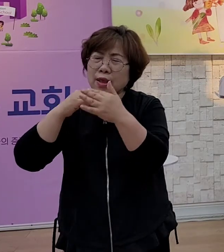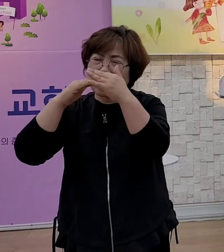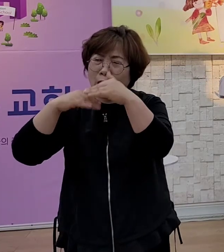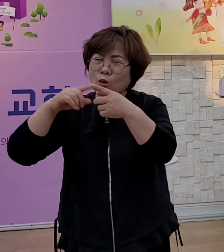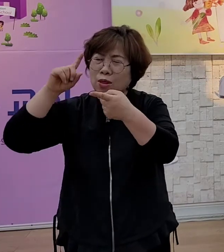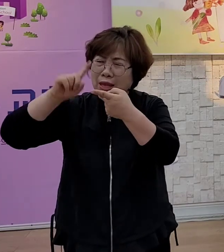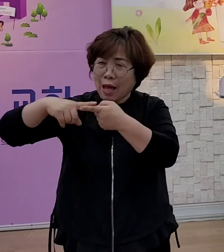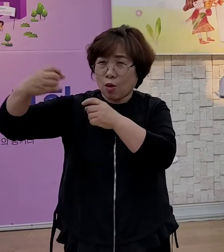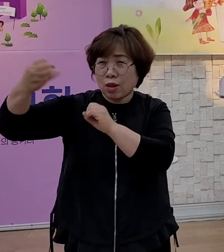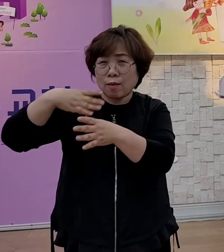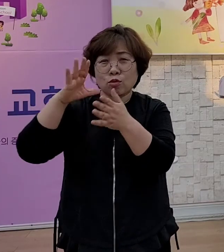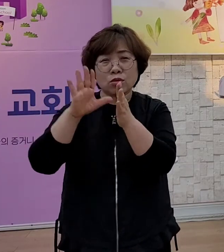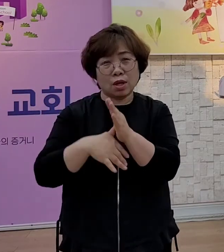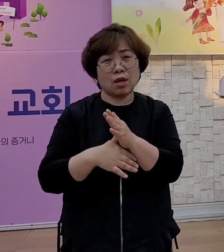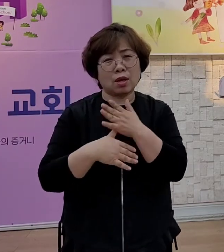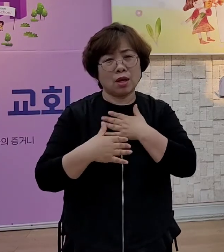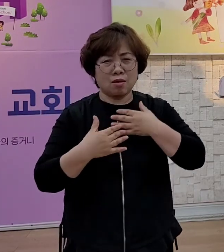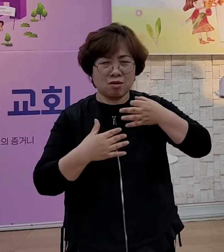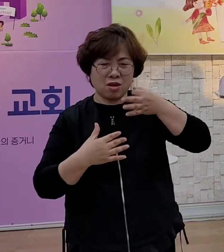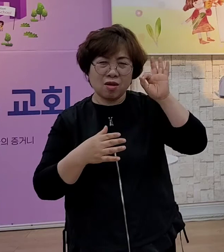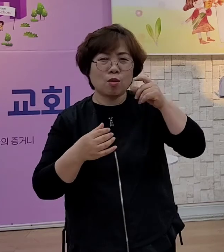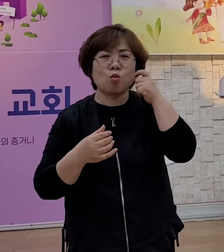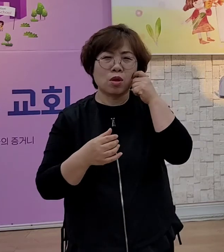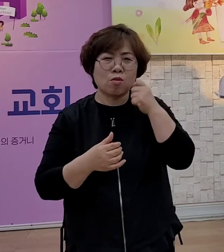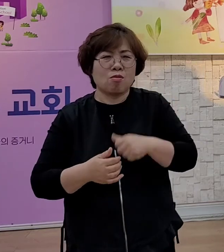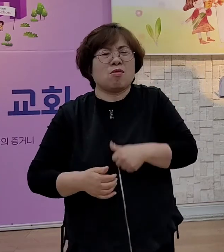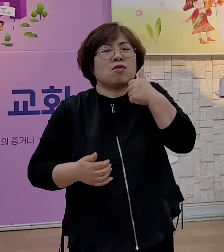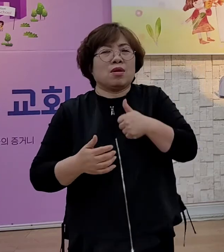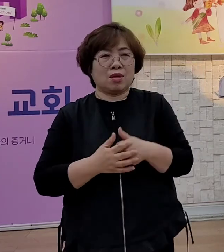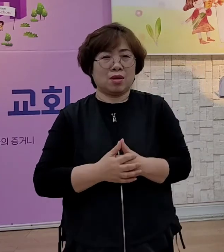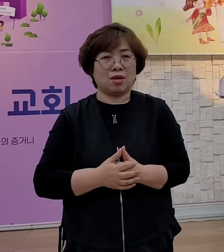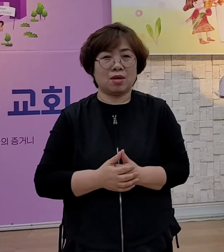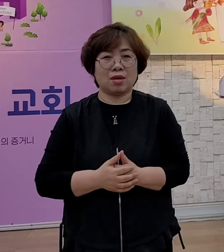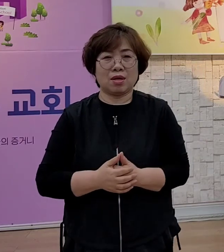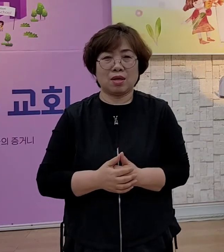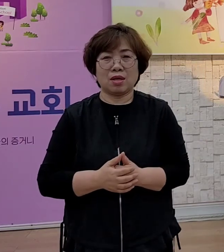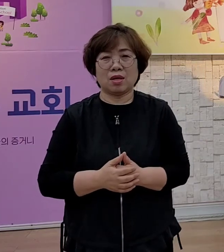어렵습니다. 막 뒤집어집니다. 이게 우리 인간이에요.